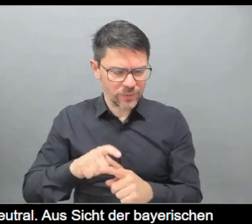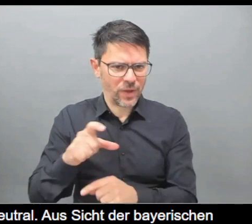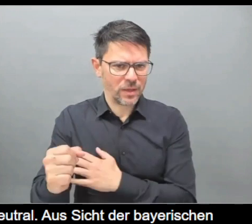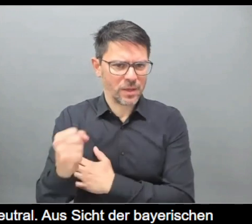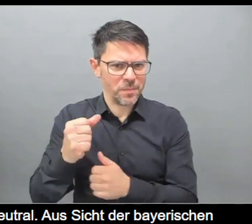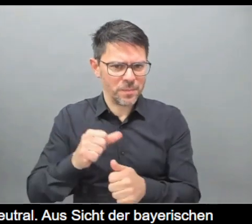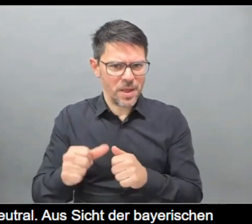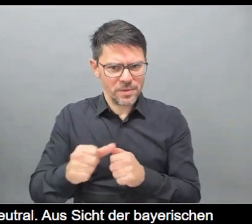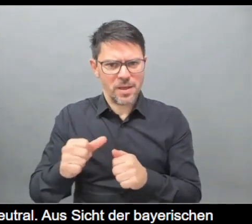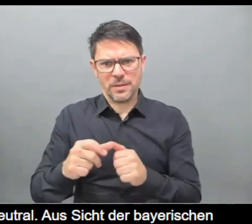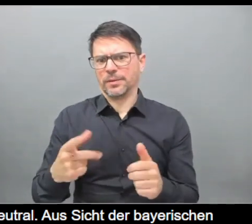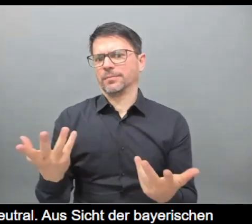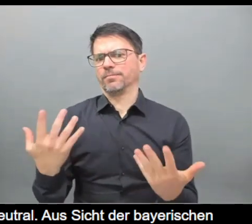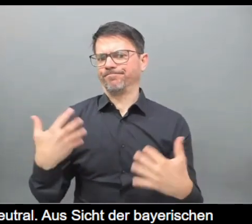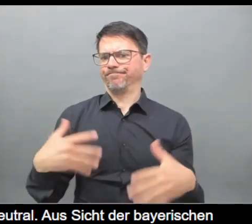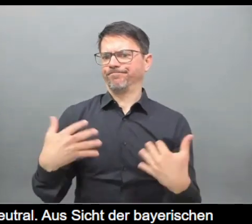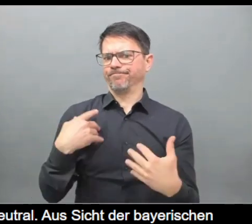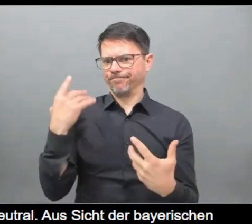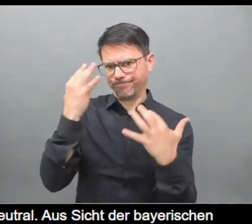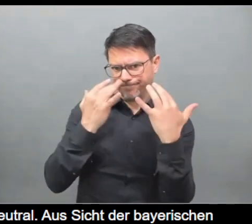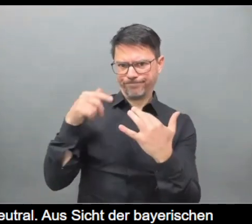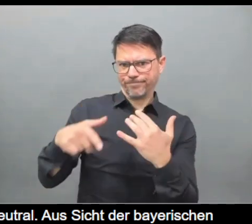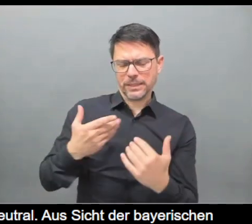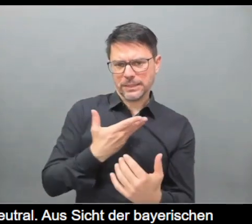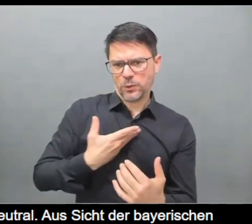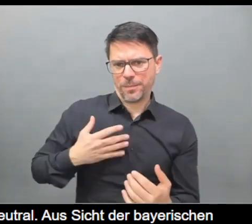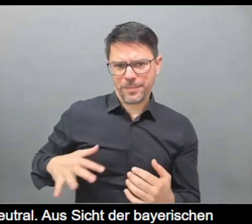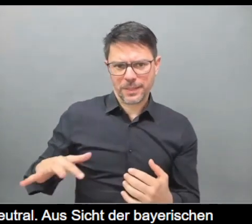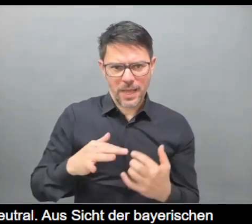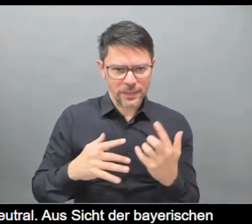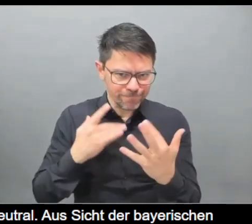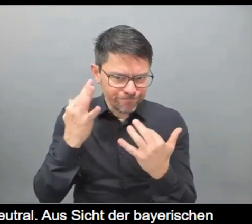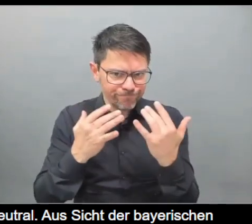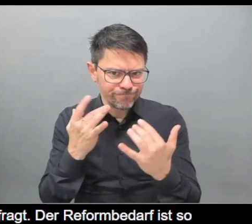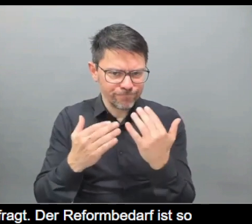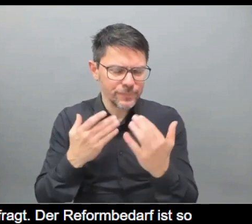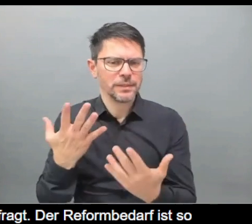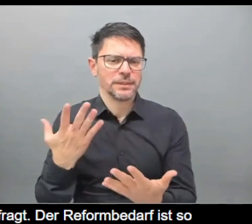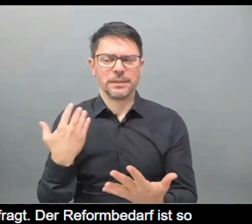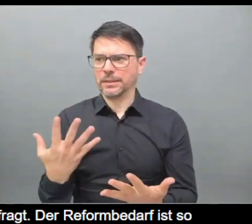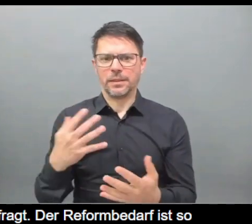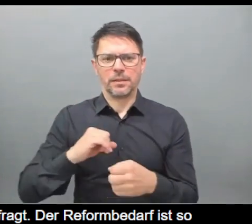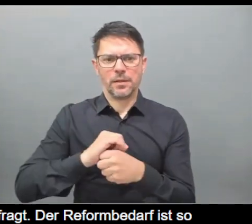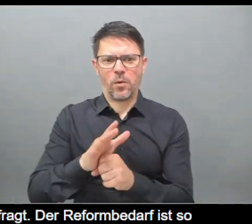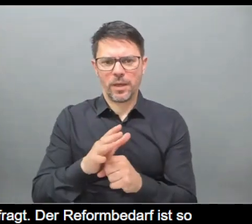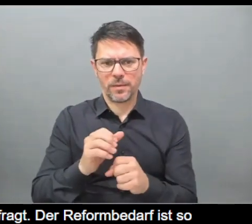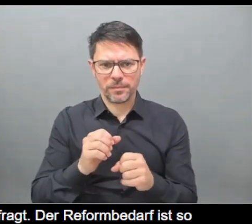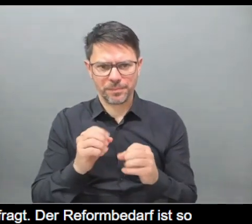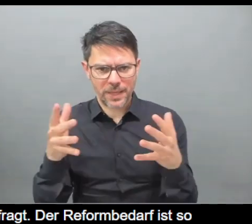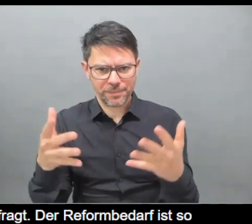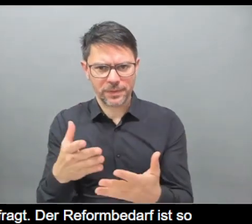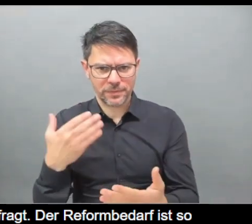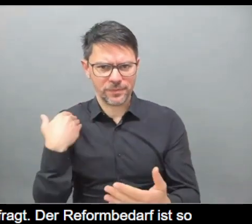Frage, wer dann in den Krankenhäusern zukünftig arbeiten möchte und kann. Das heißt, das Thema Fachkräftemangel.